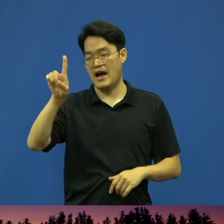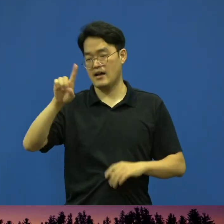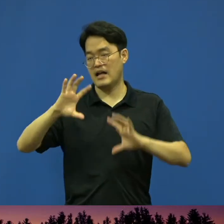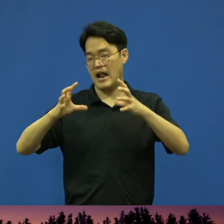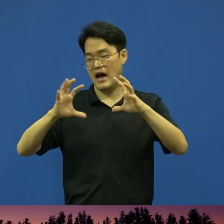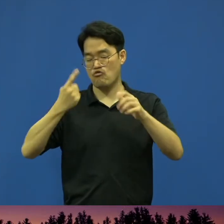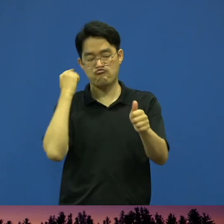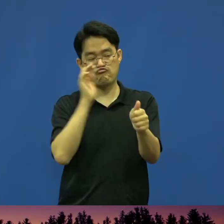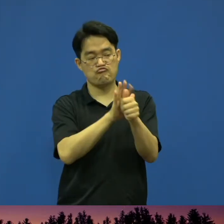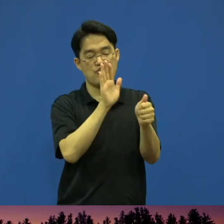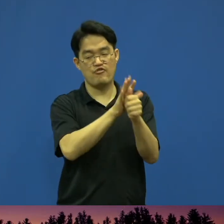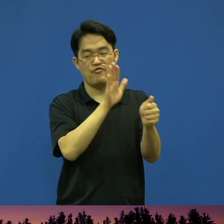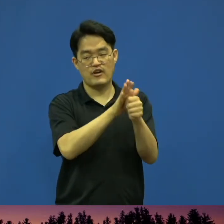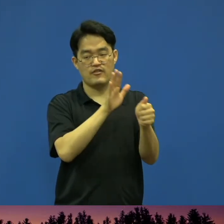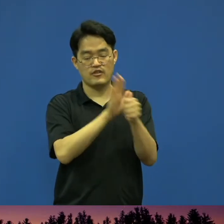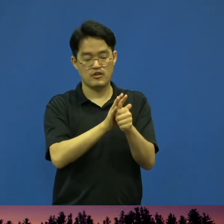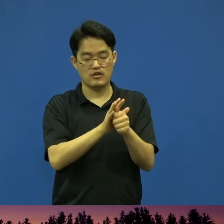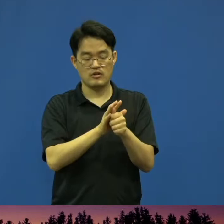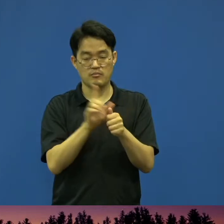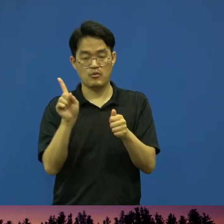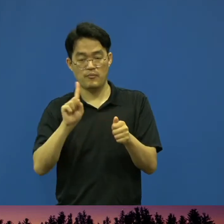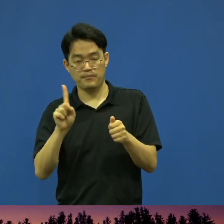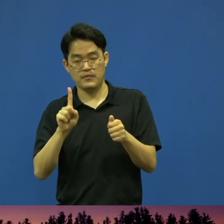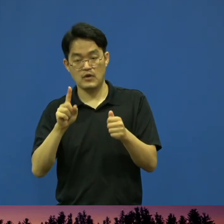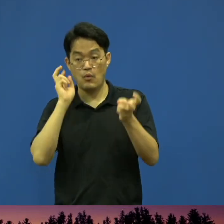그 회사는 바로 아디다스라는 회사였는데요.